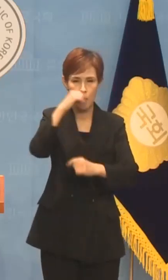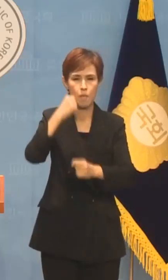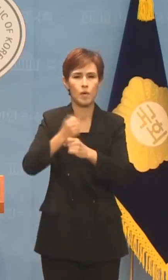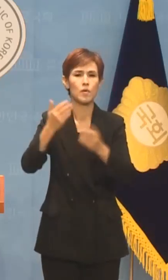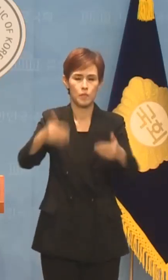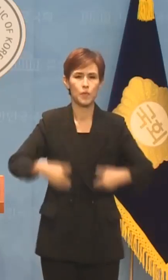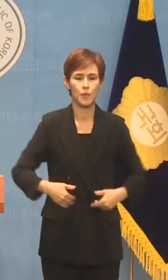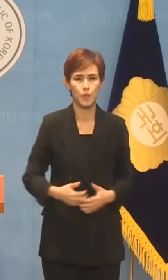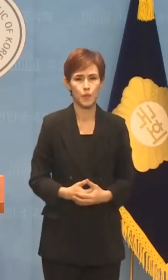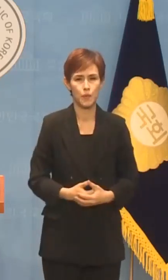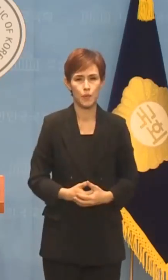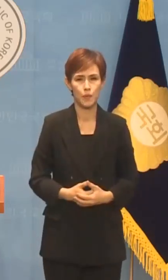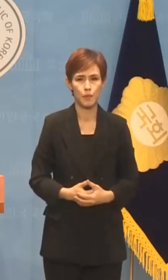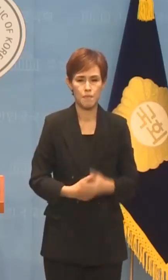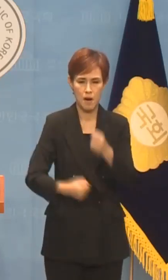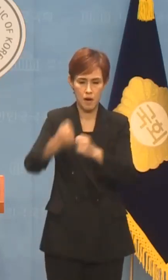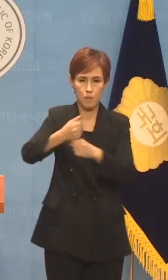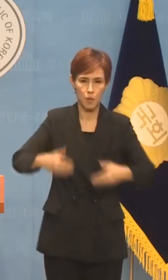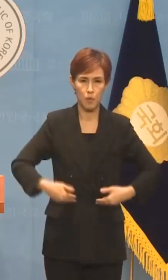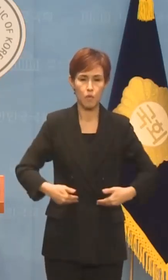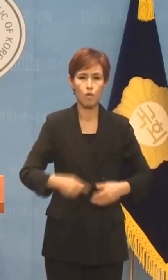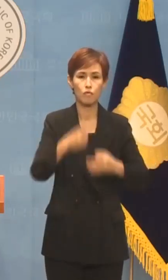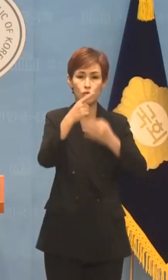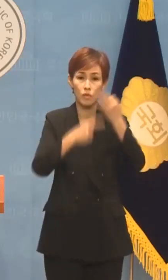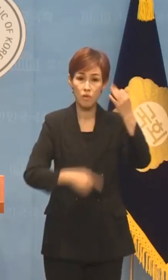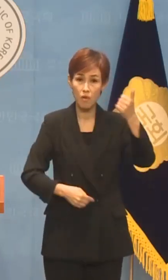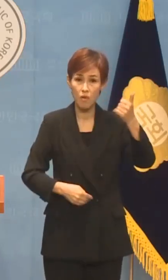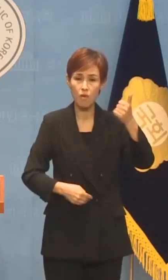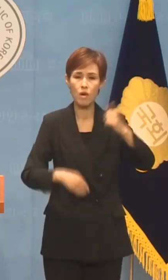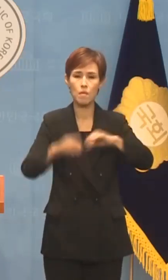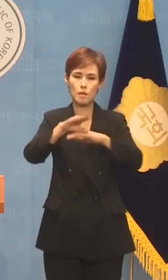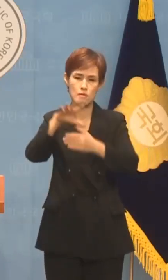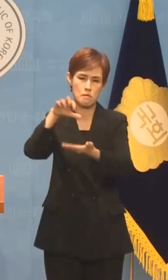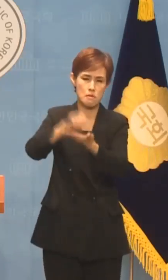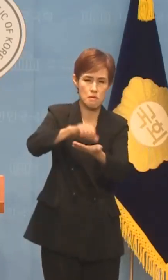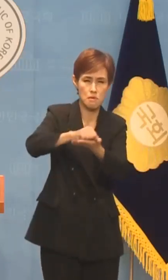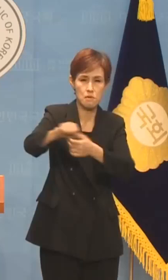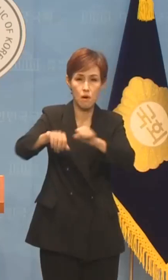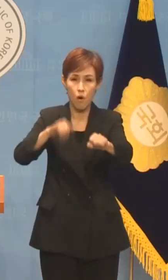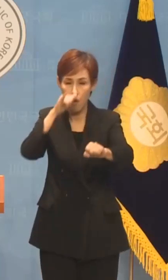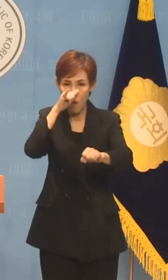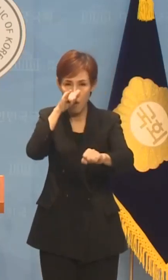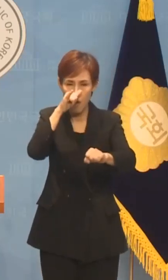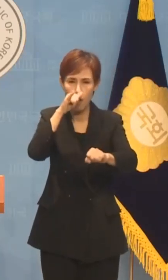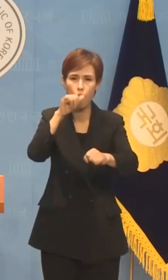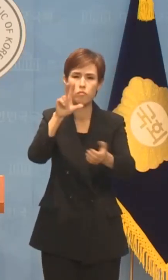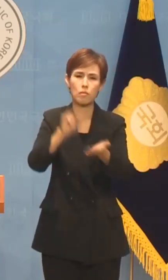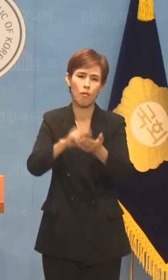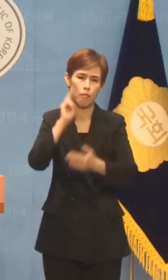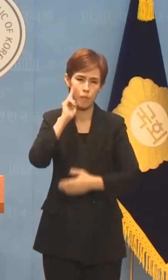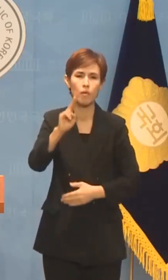합니다. 내란 외환수계 윤석열의 방송 장악 시도가 이미 많은 것을 흔들어 놓았지만